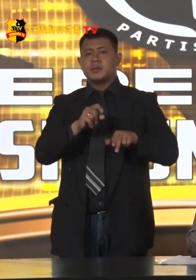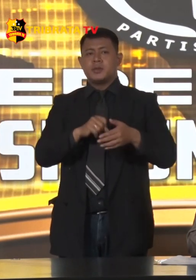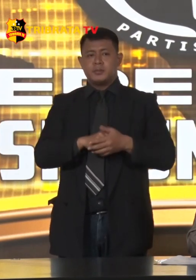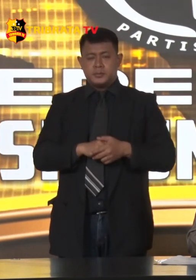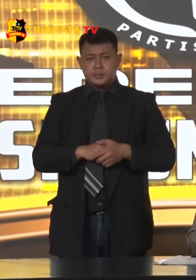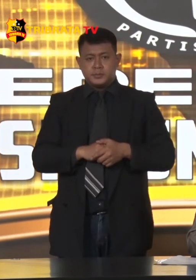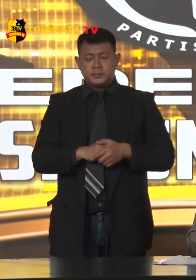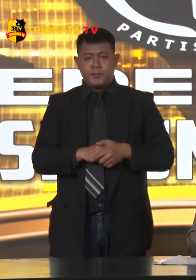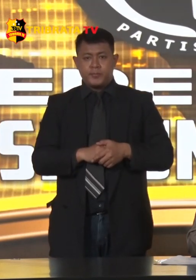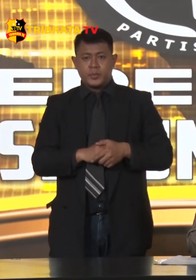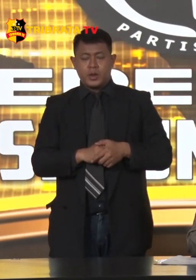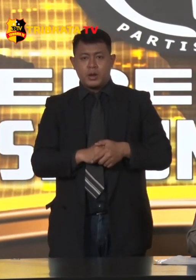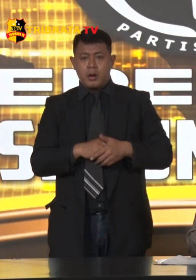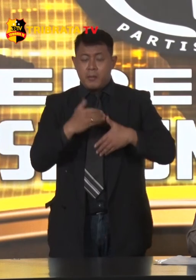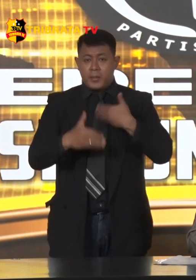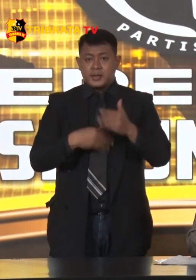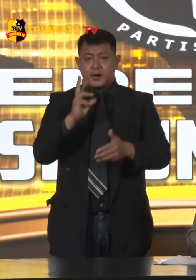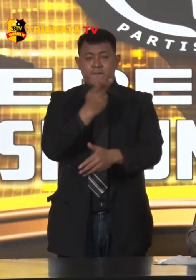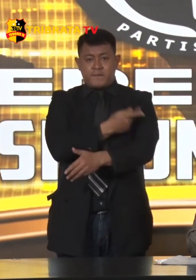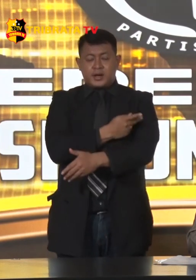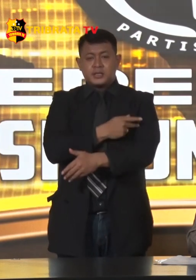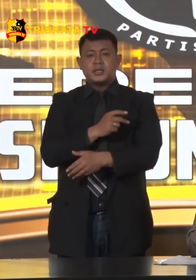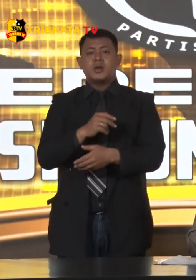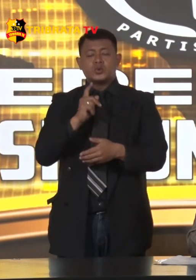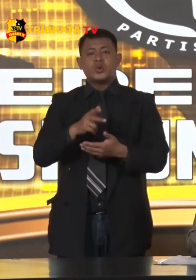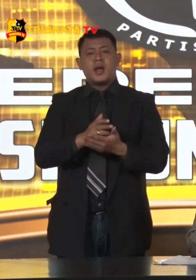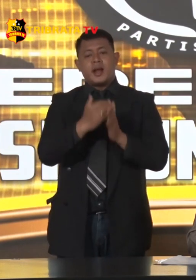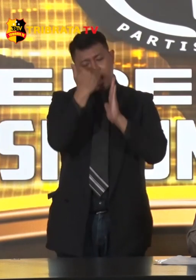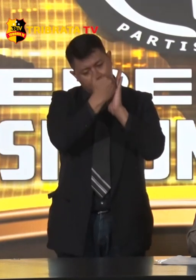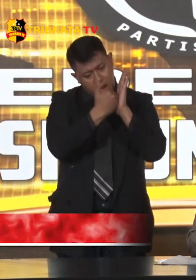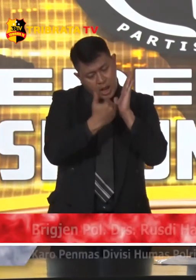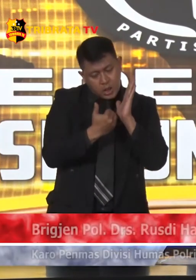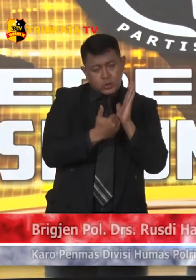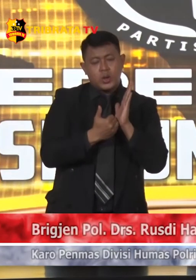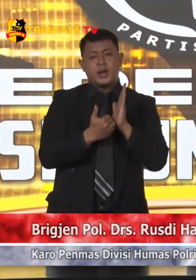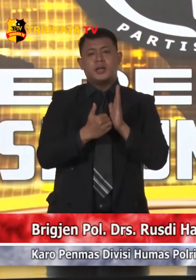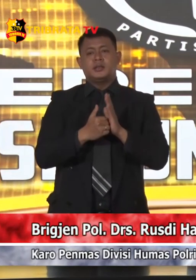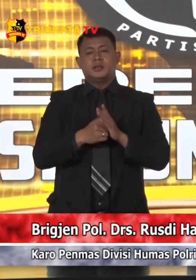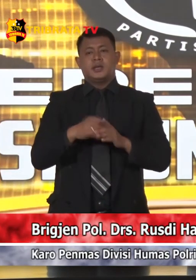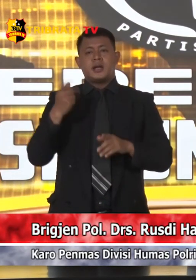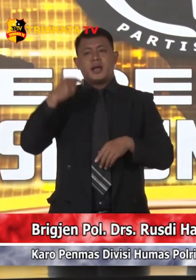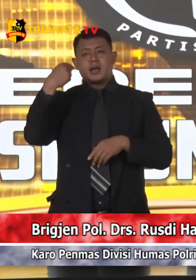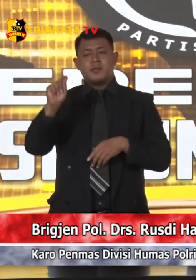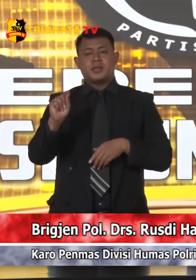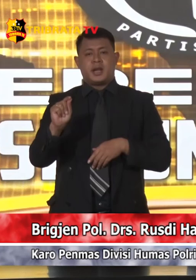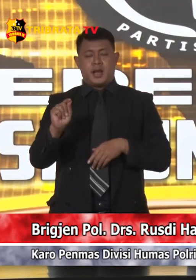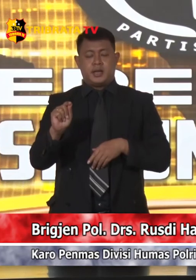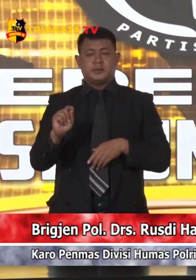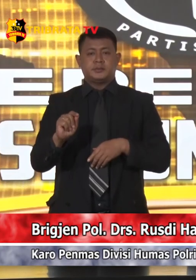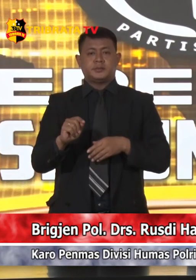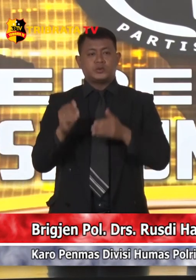kriteria daripada pelaksanaan vaksin itu sudah ada ketentuannya yang telah dibuat oleh kementerian